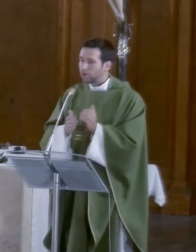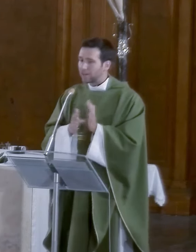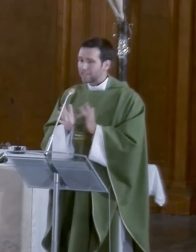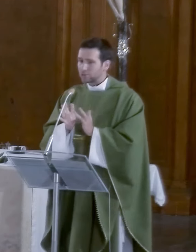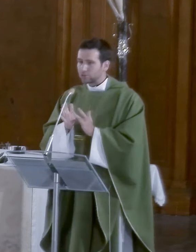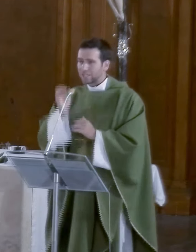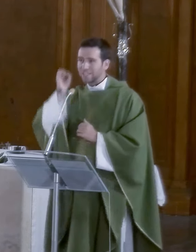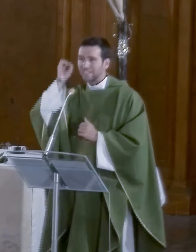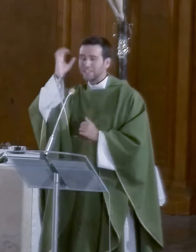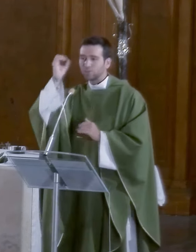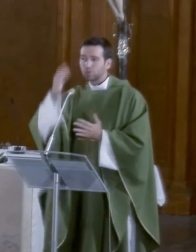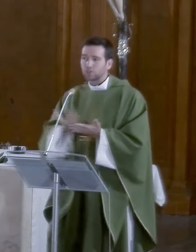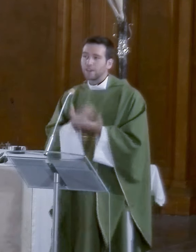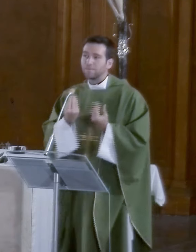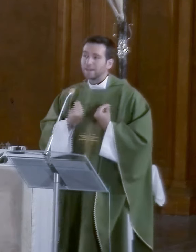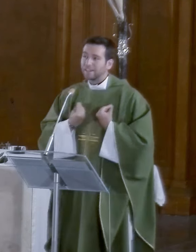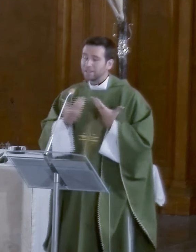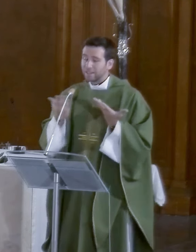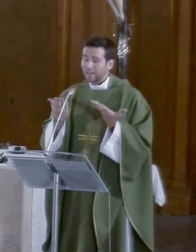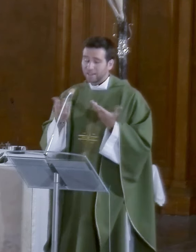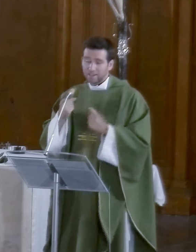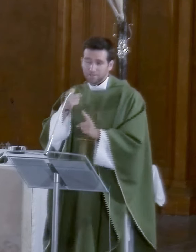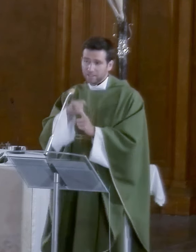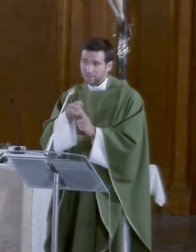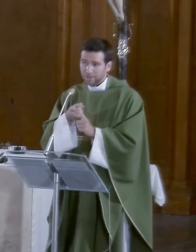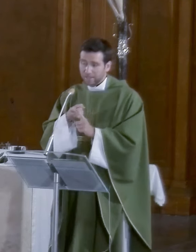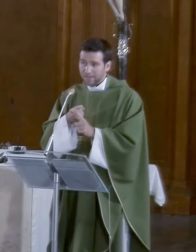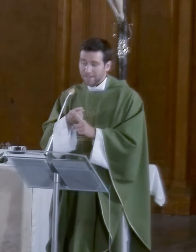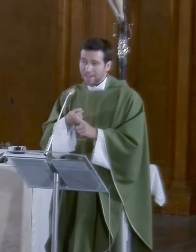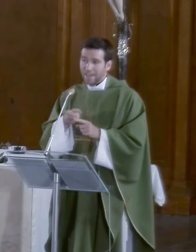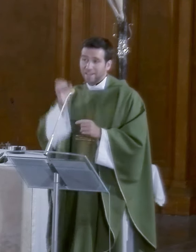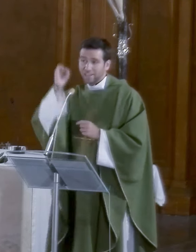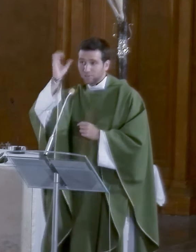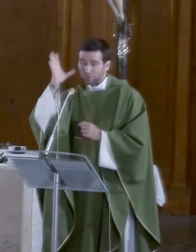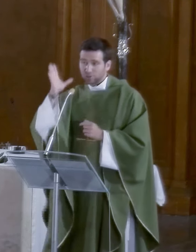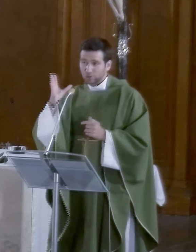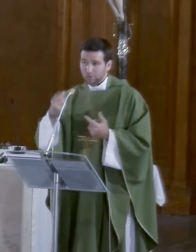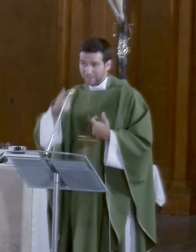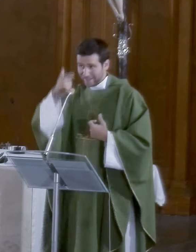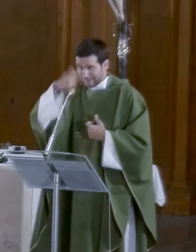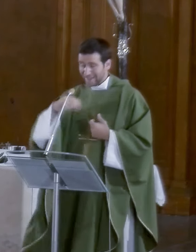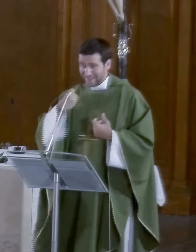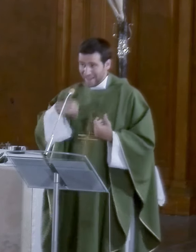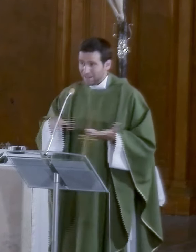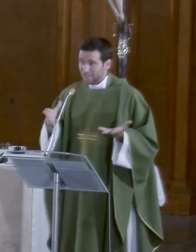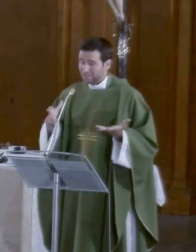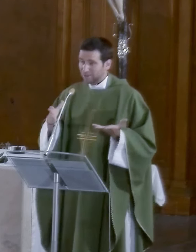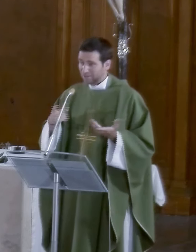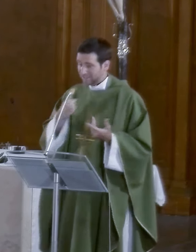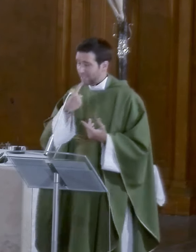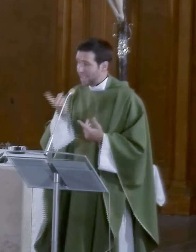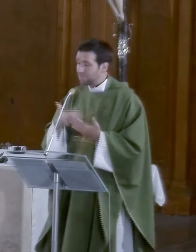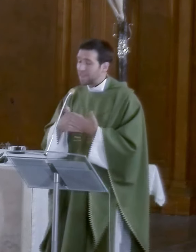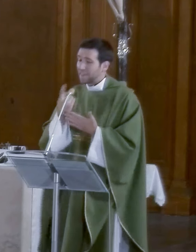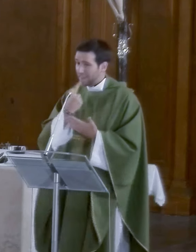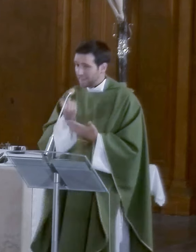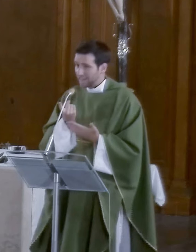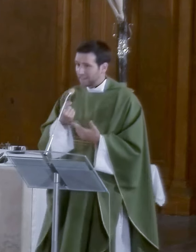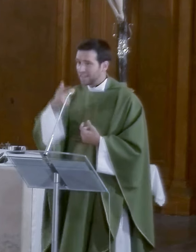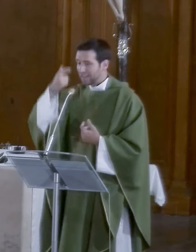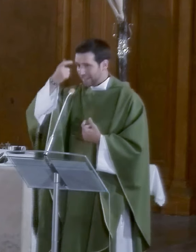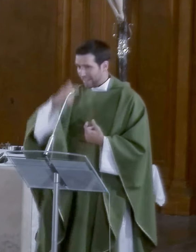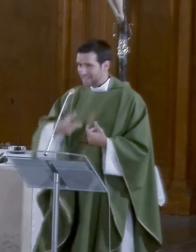poco Jesús en ese discurso del pan de vida, en definitiva el discurso de él mismo, que ya empieza